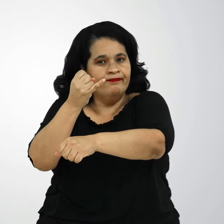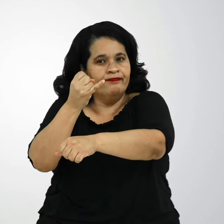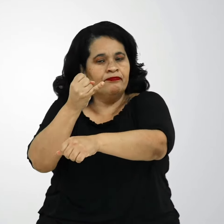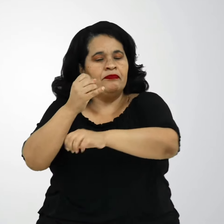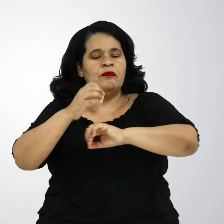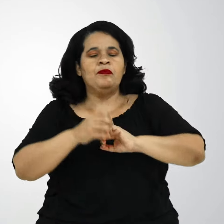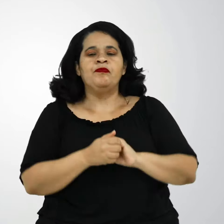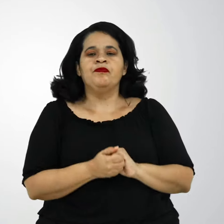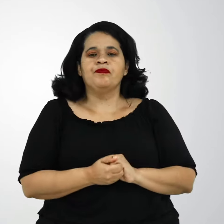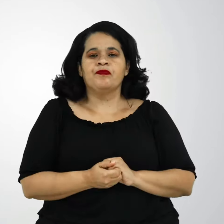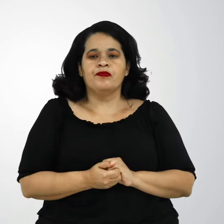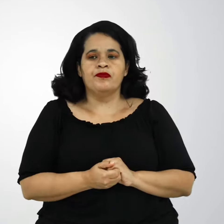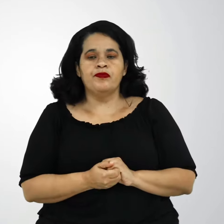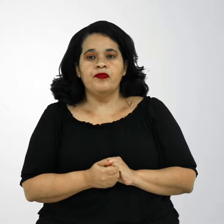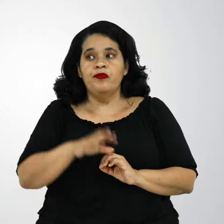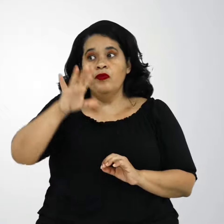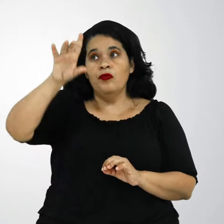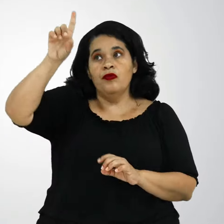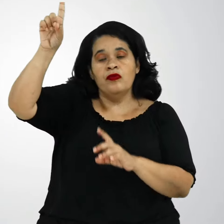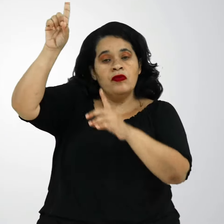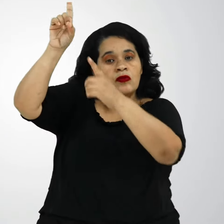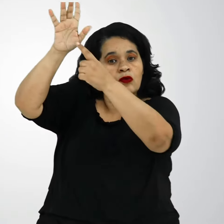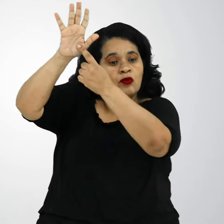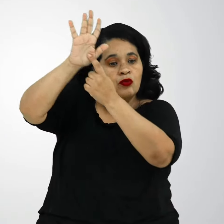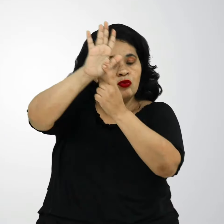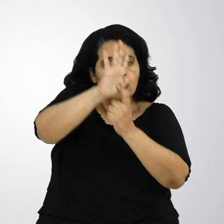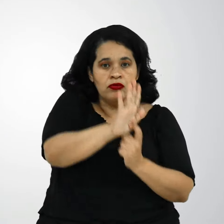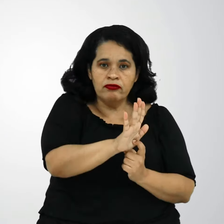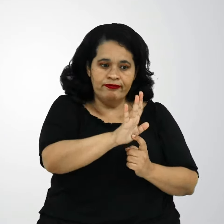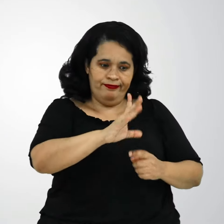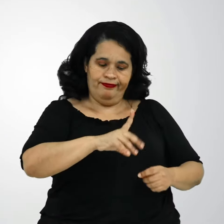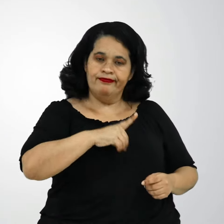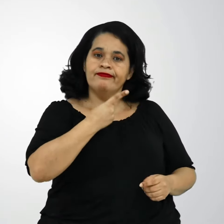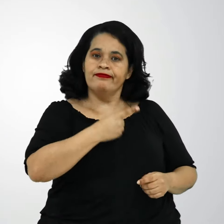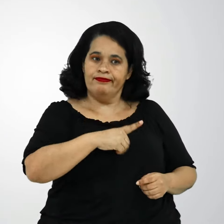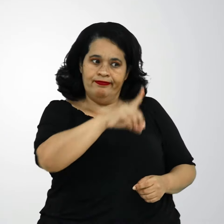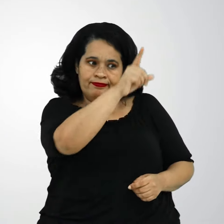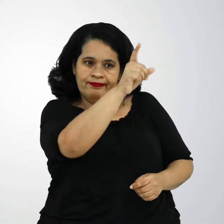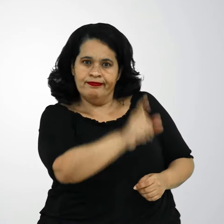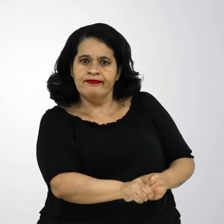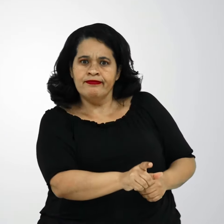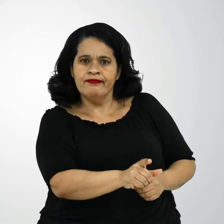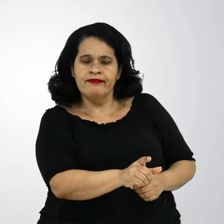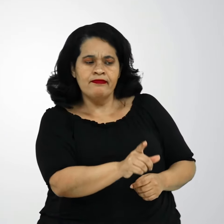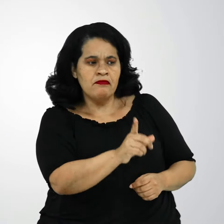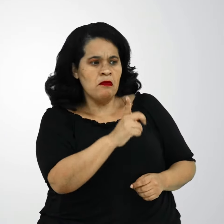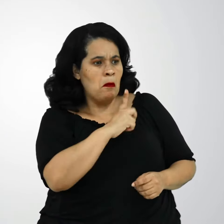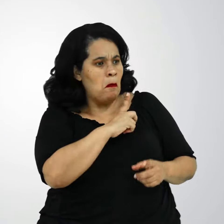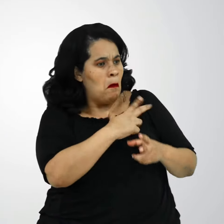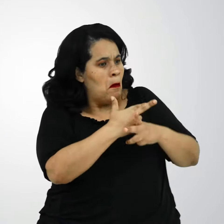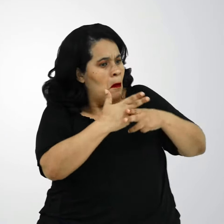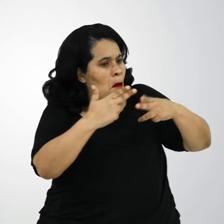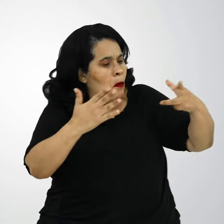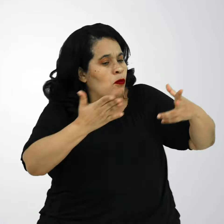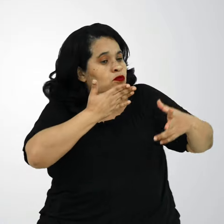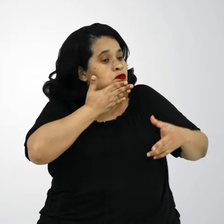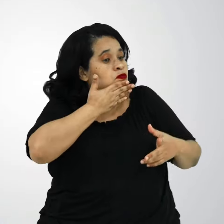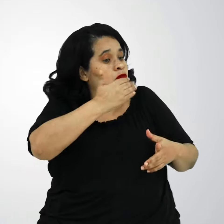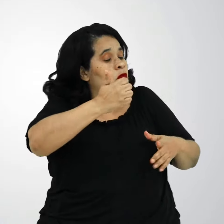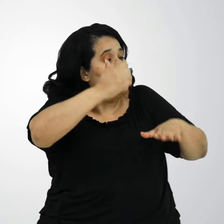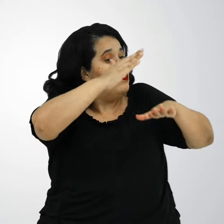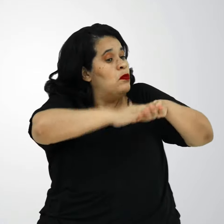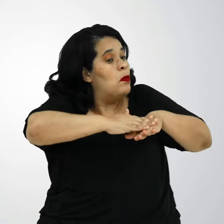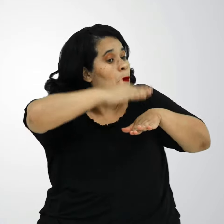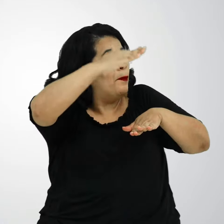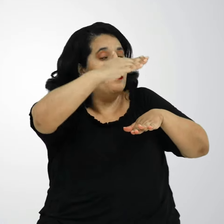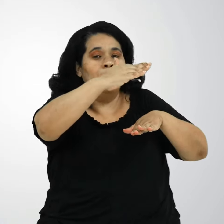aí Deus mostra para Daniel que ele tem algo muito maior, e que tem uma história muito maior,